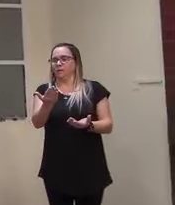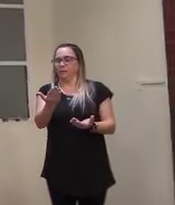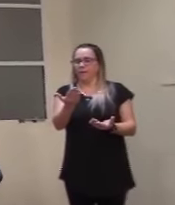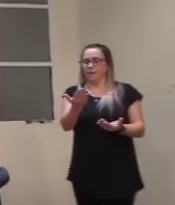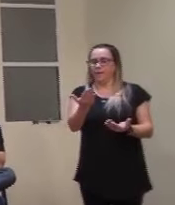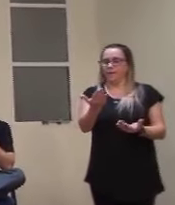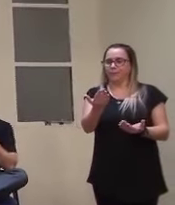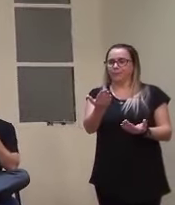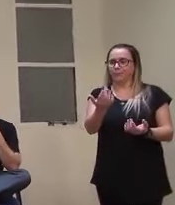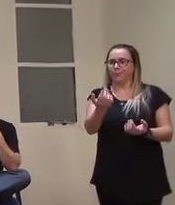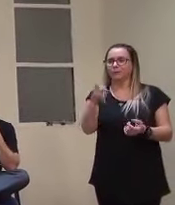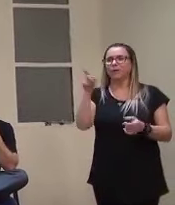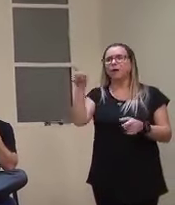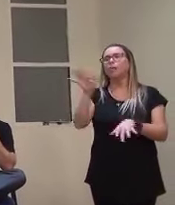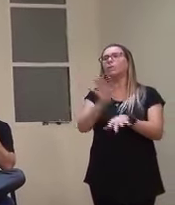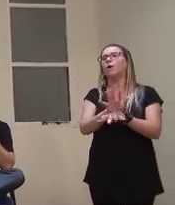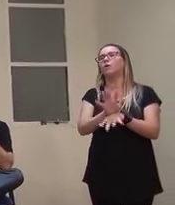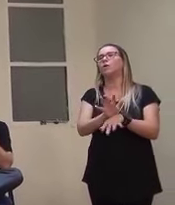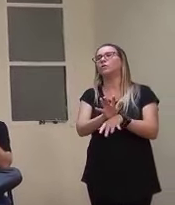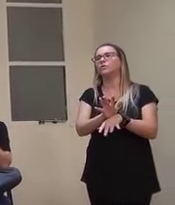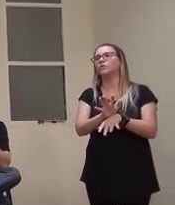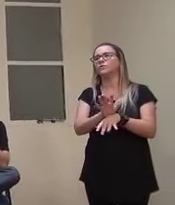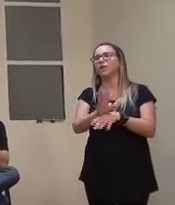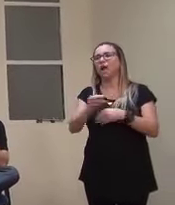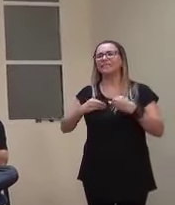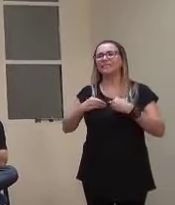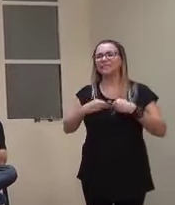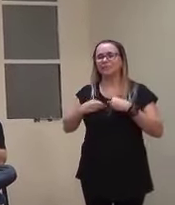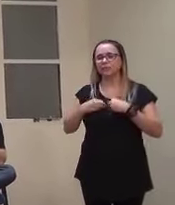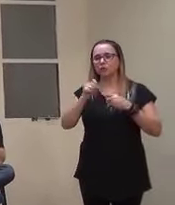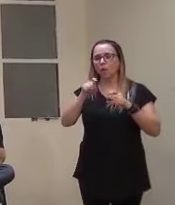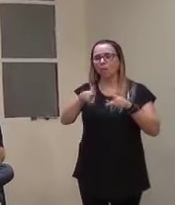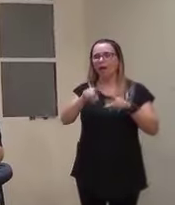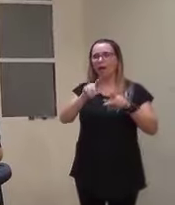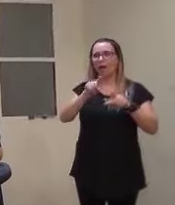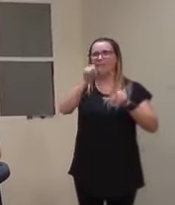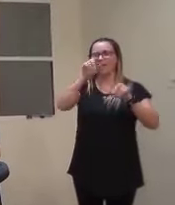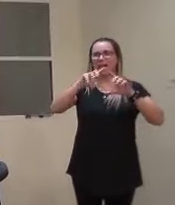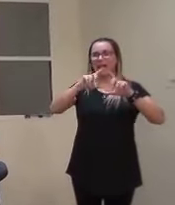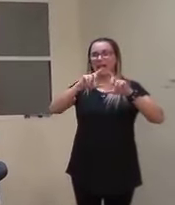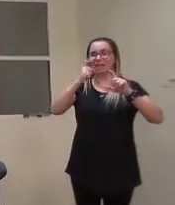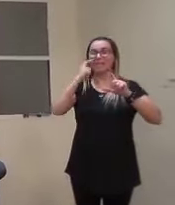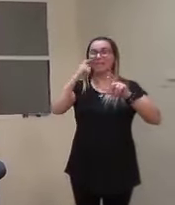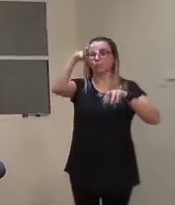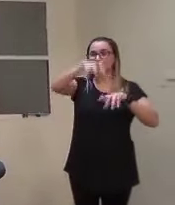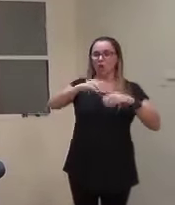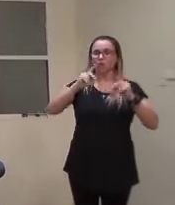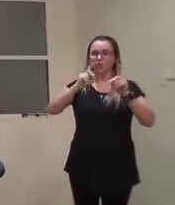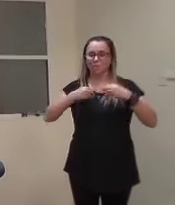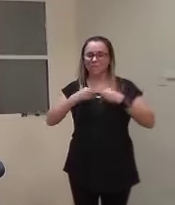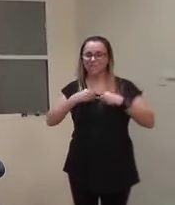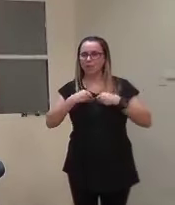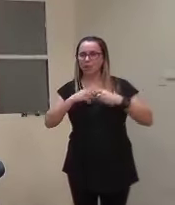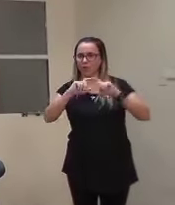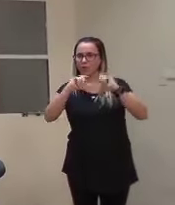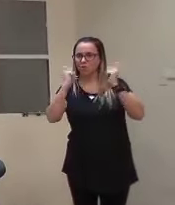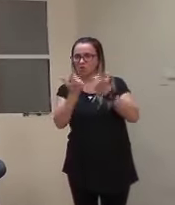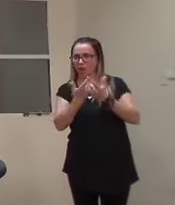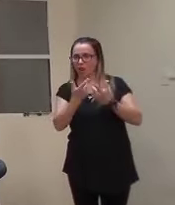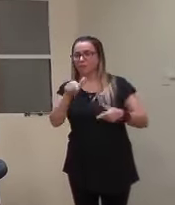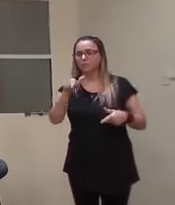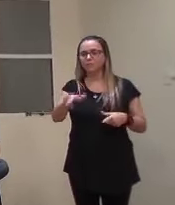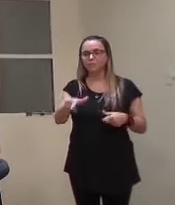nosotros lo llamamos el síntoma de la institución y el síntoma social es decir porque el riesgo